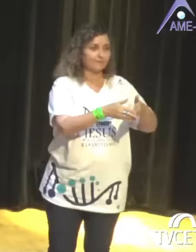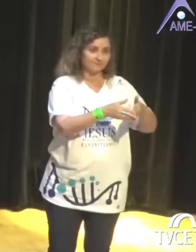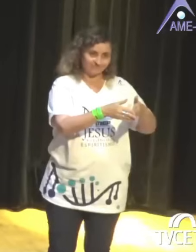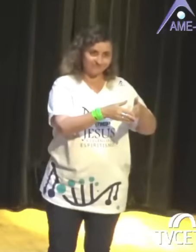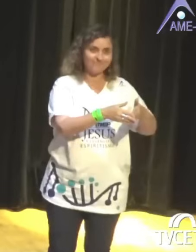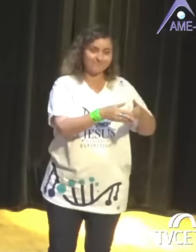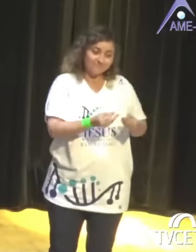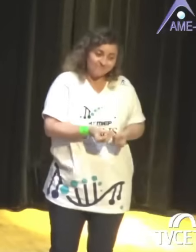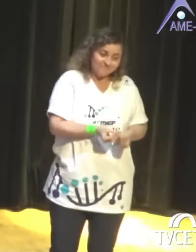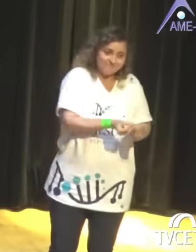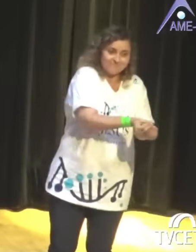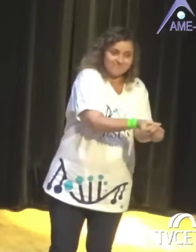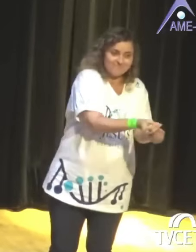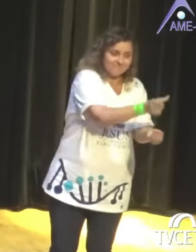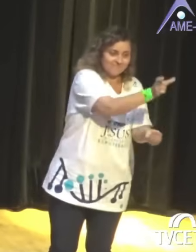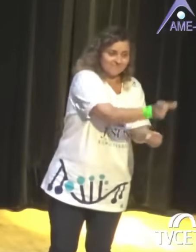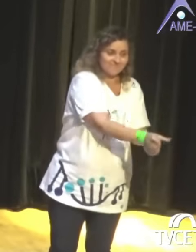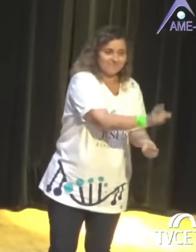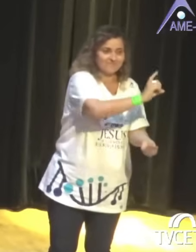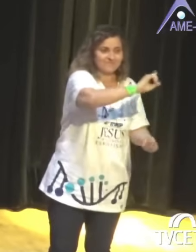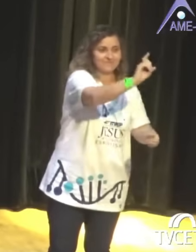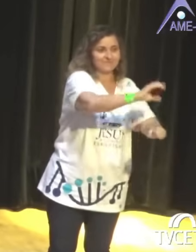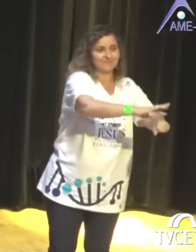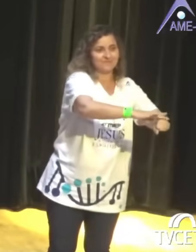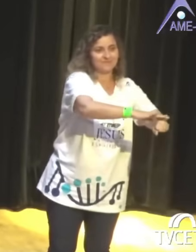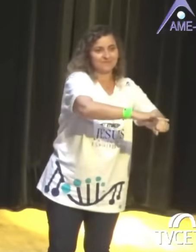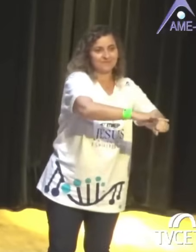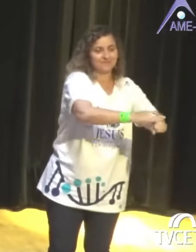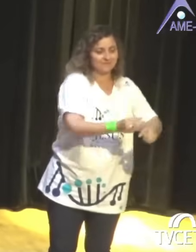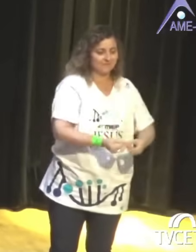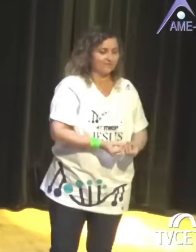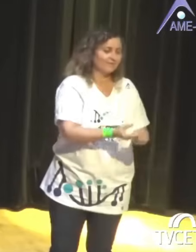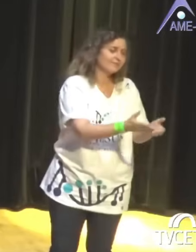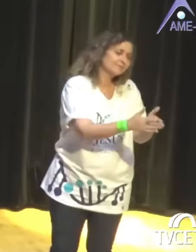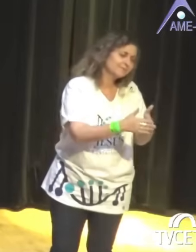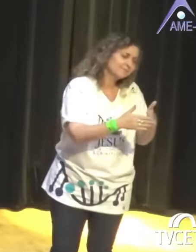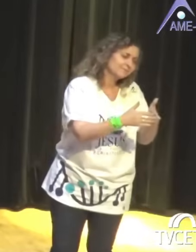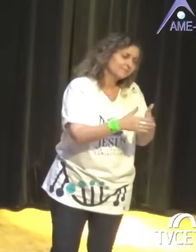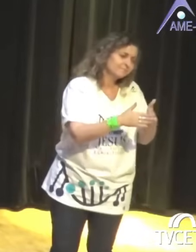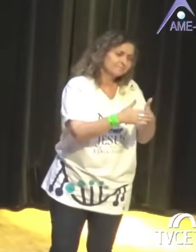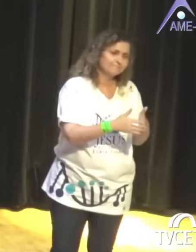presentinho para esculápio chegar falar oh esculápio